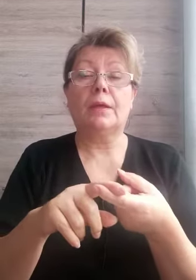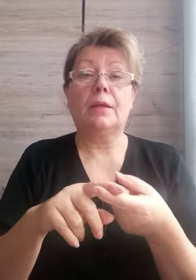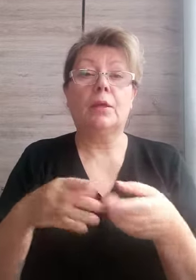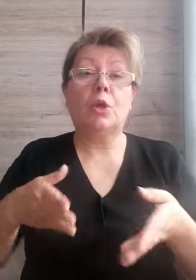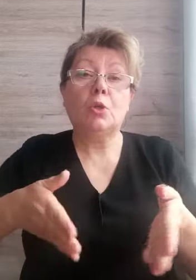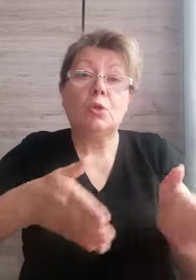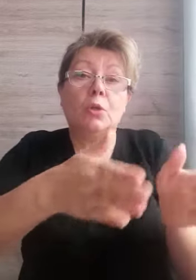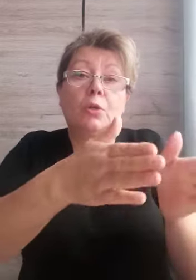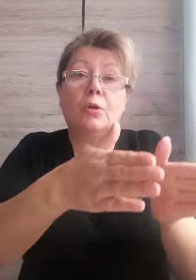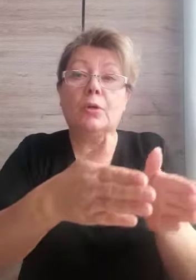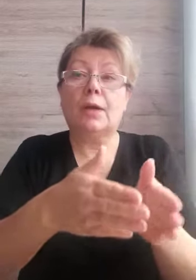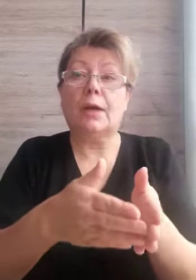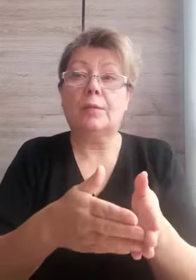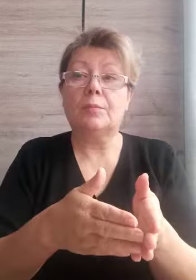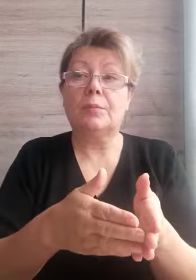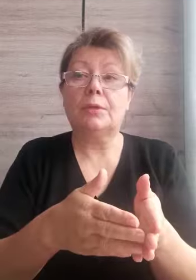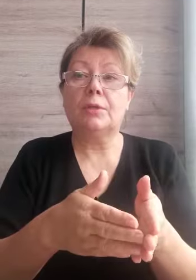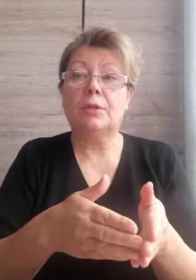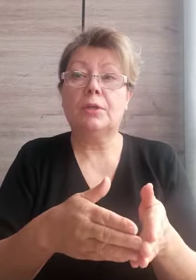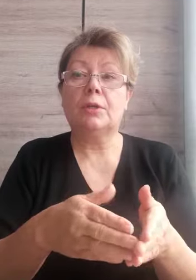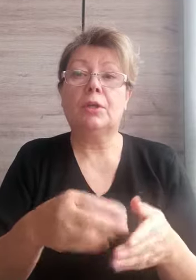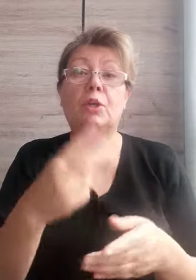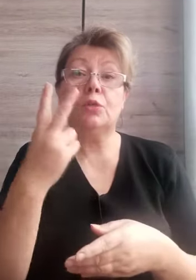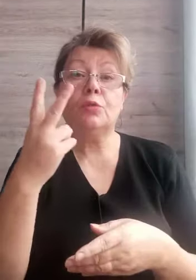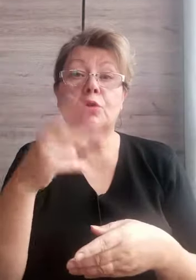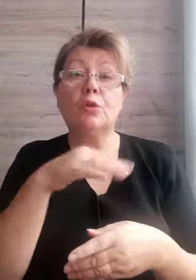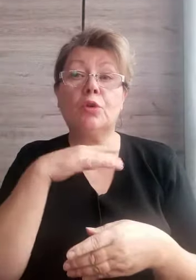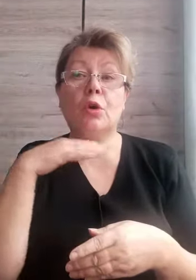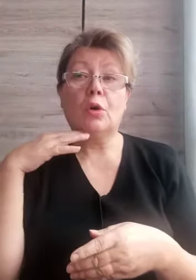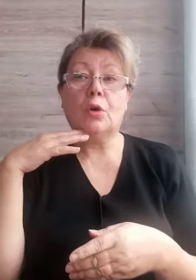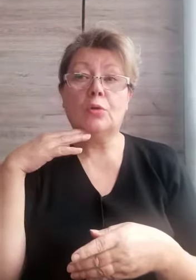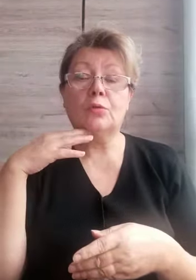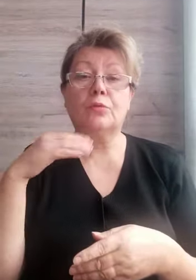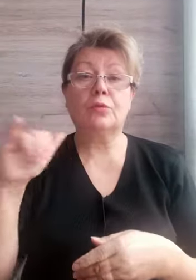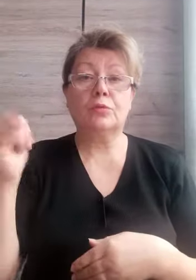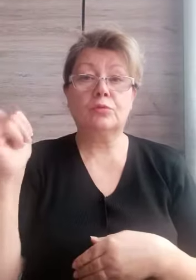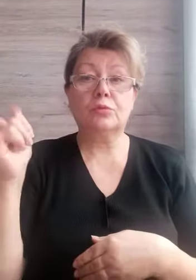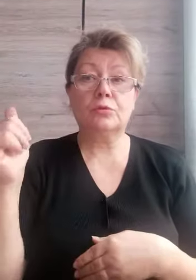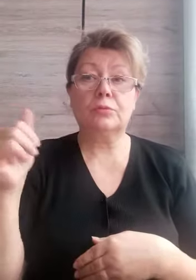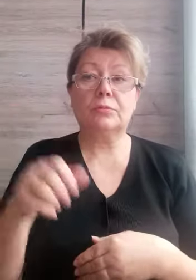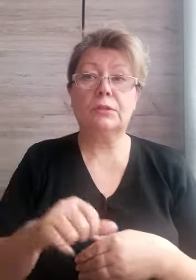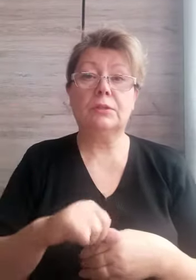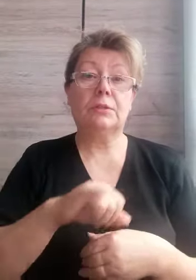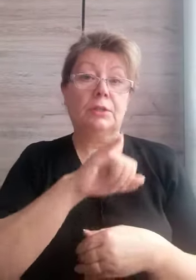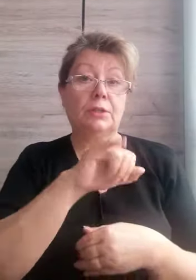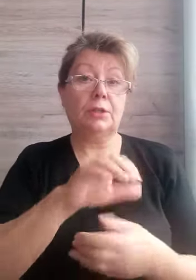drogami, dwutkowy, żółty i